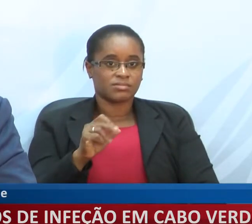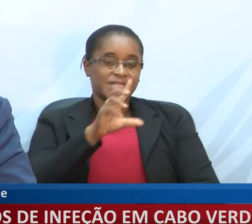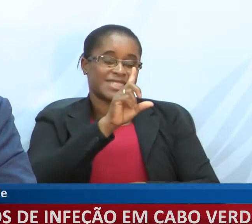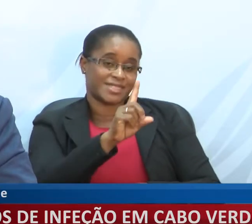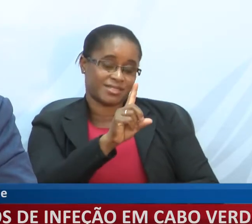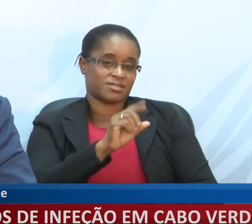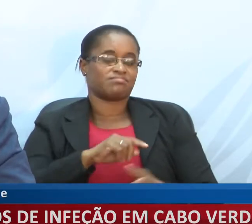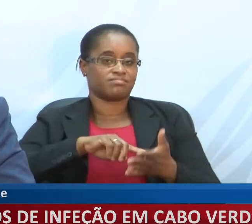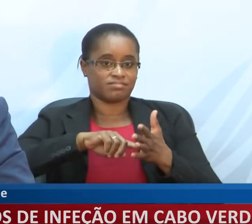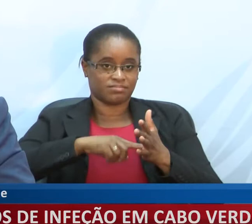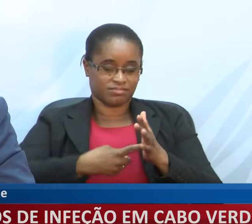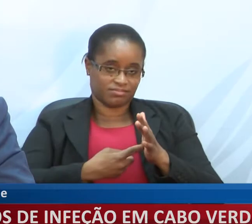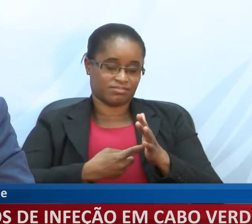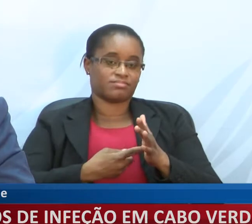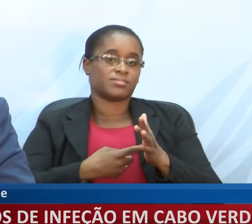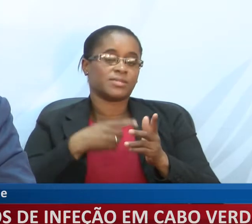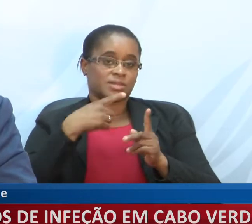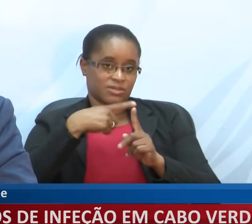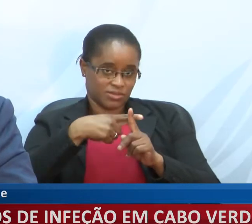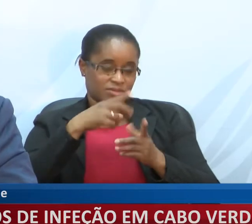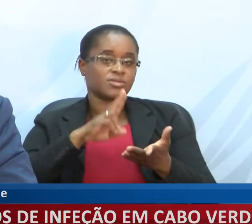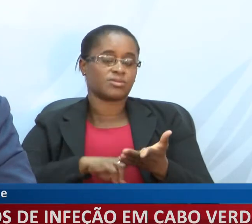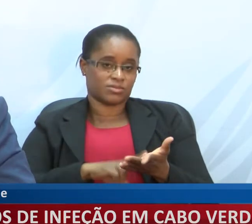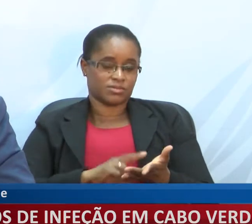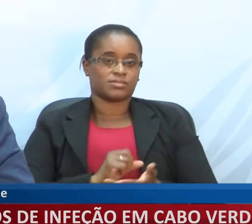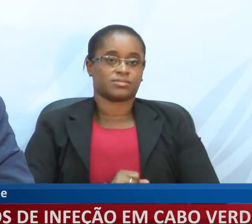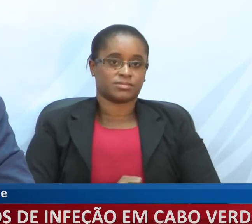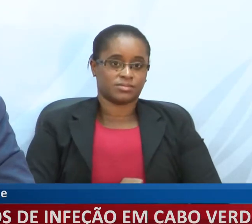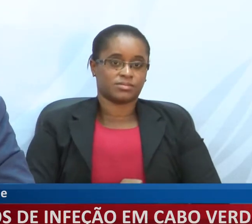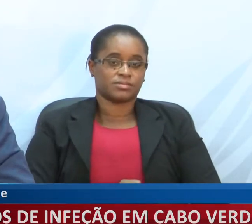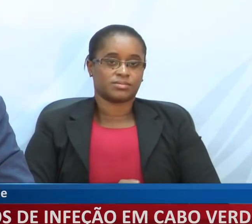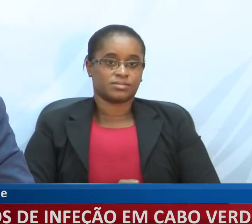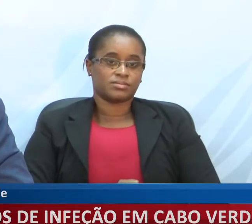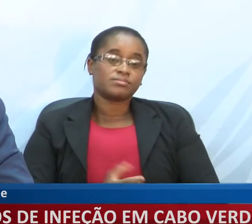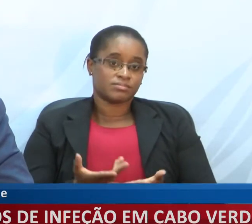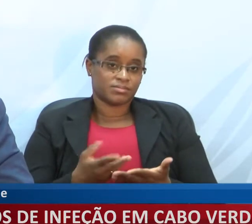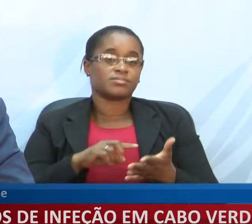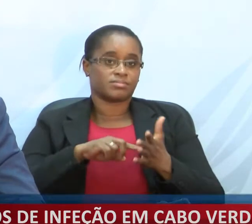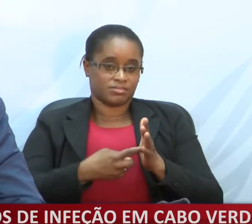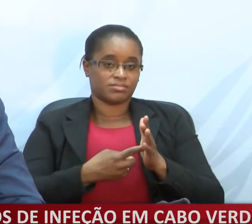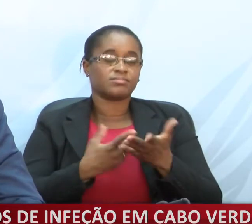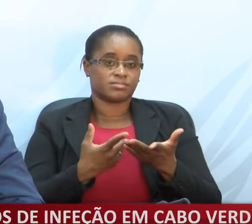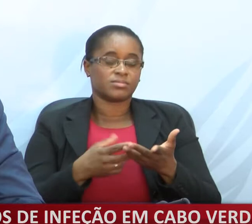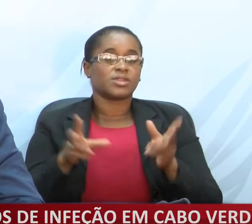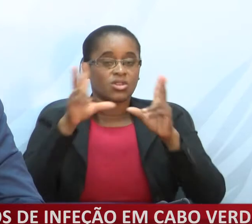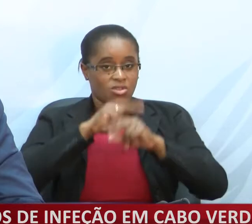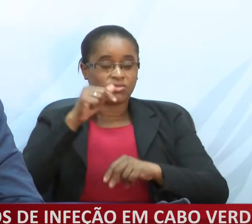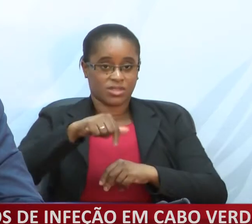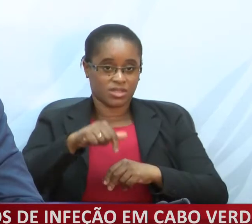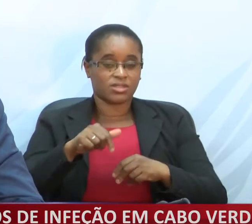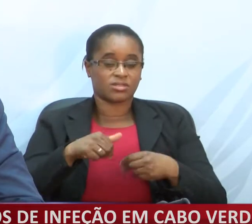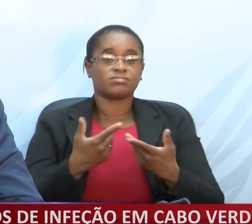casos, portanto, ou 6 casos confirmados, com positivo, casos novos, todos aqui da